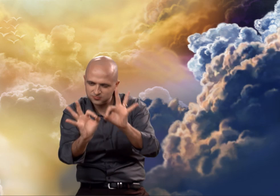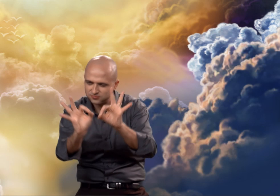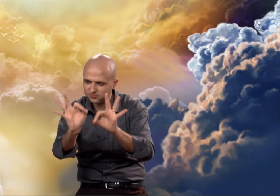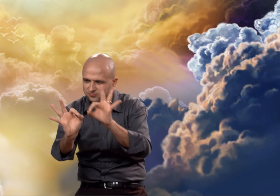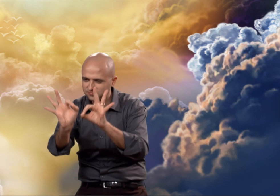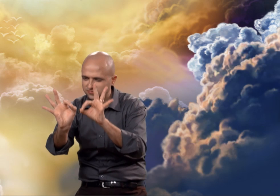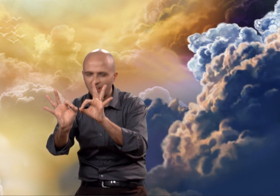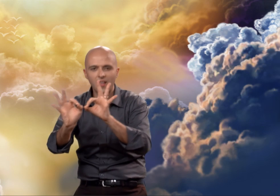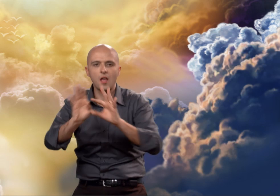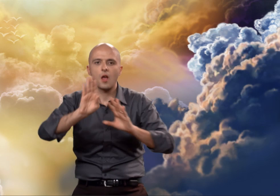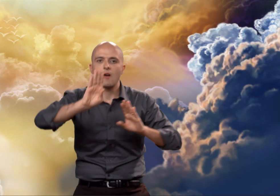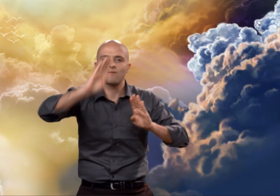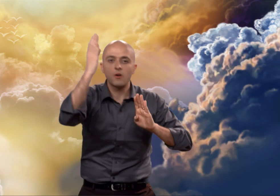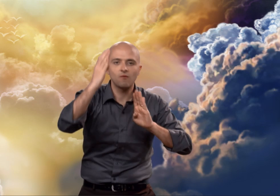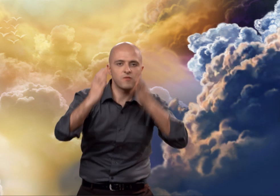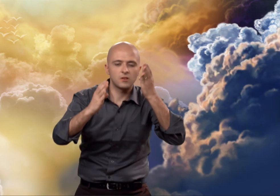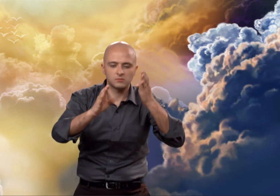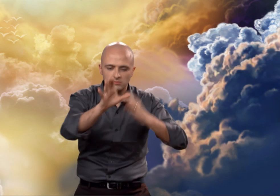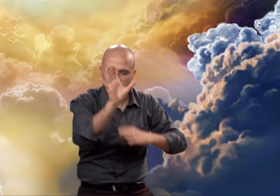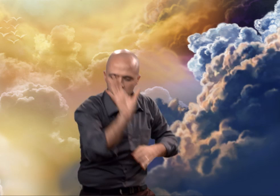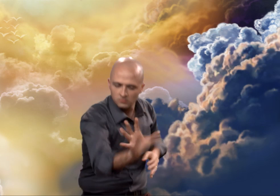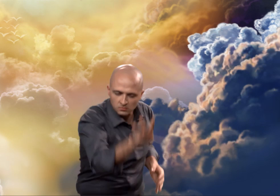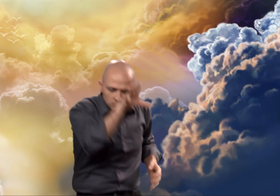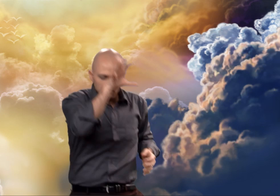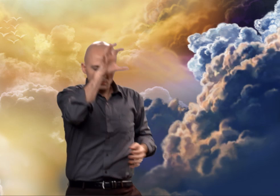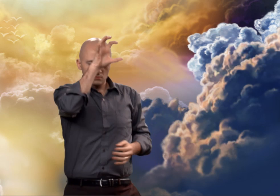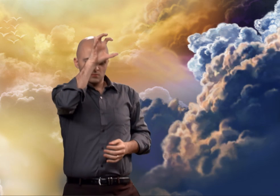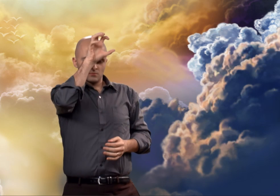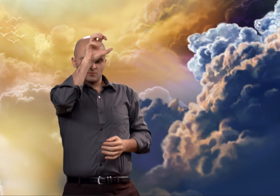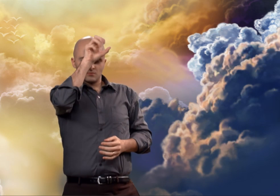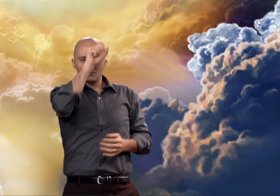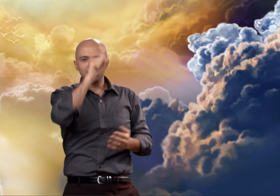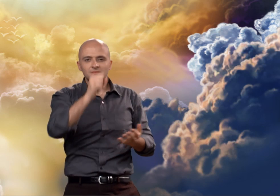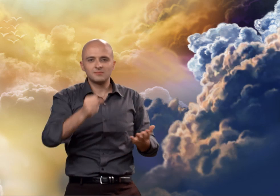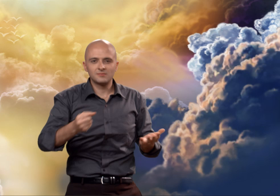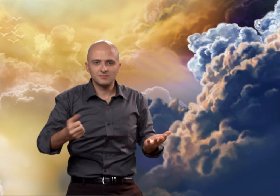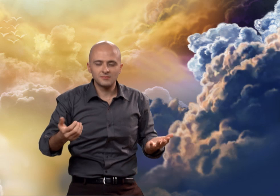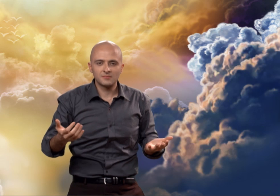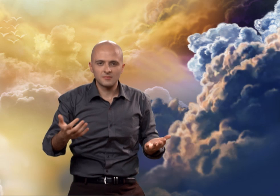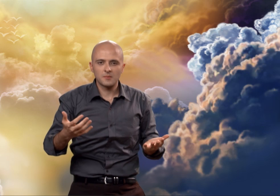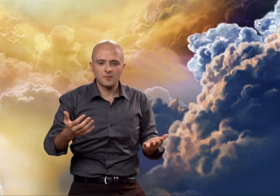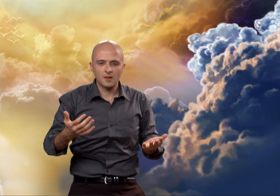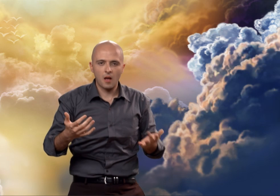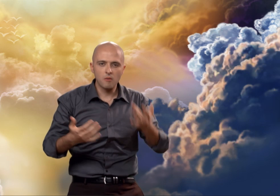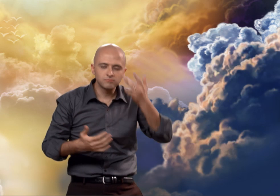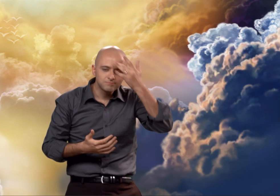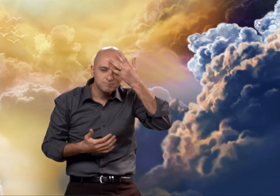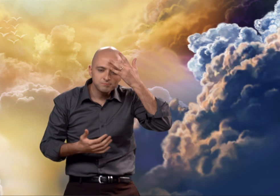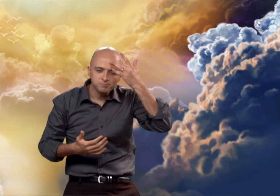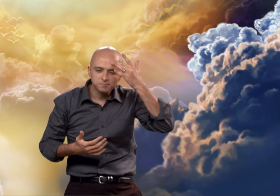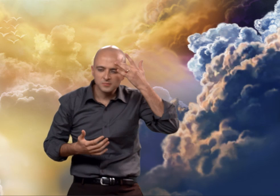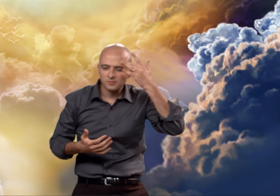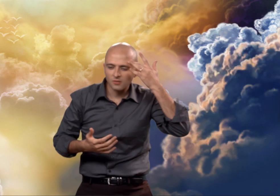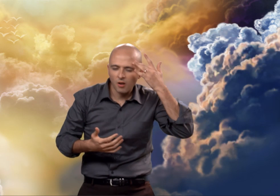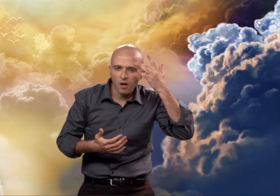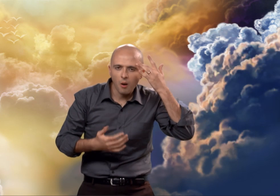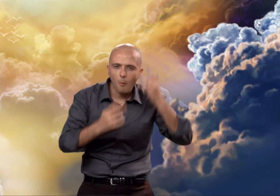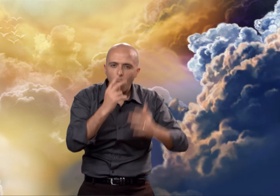são apresentados como ensinos da Bíblia, essas pessoas se recusam a recebê-la como a palavra de Deus. A Bíblia